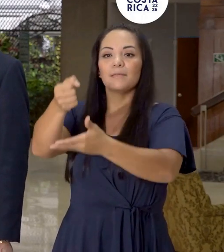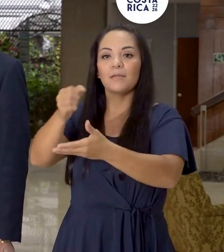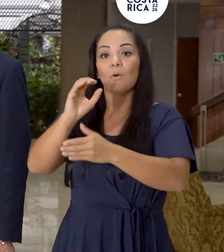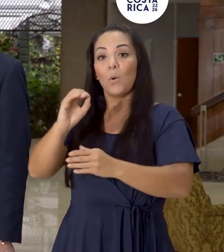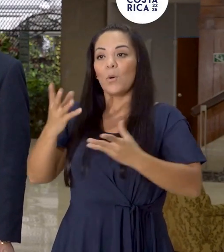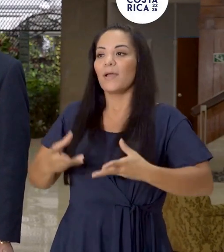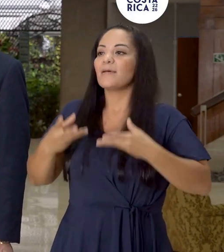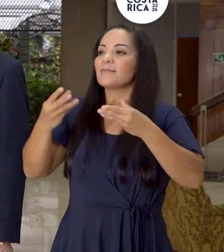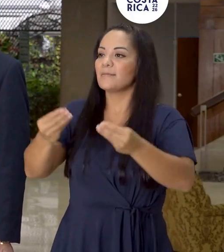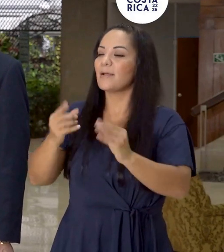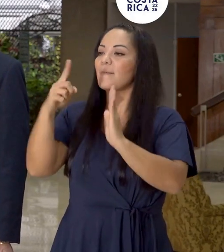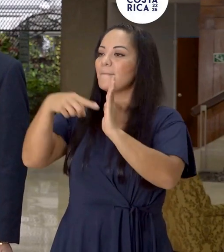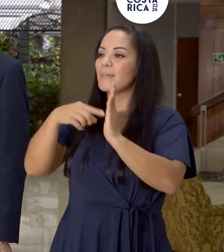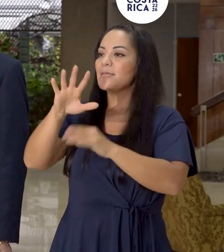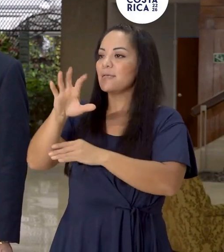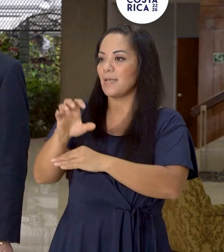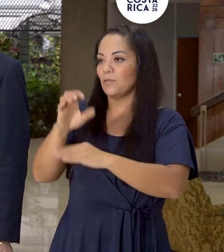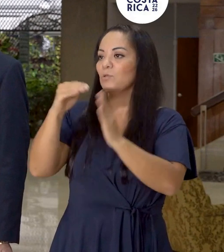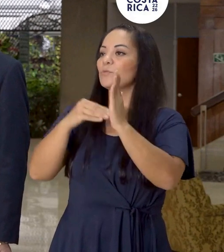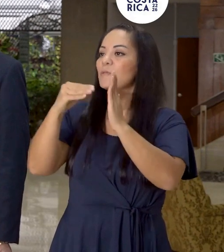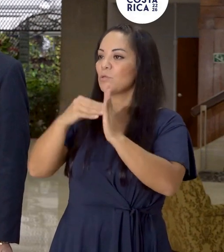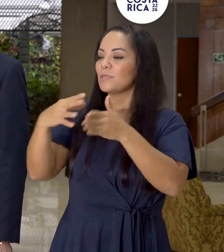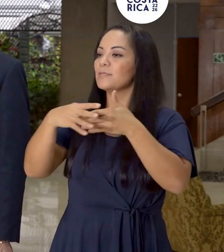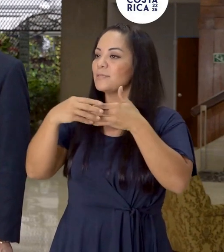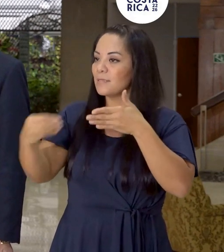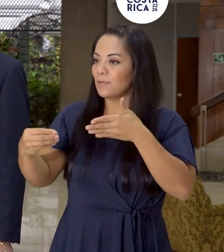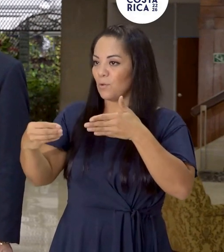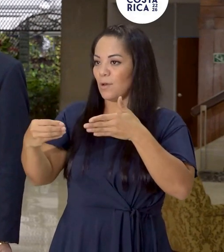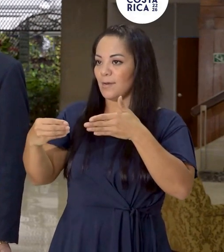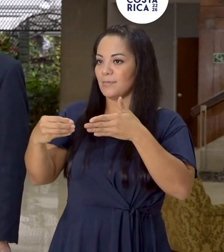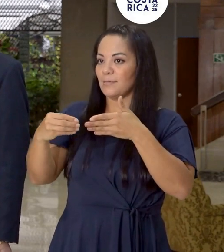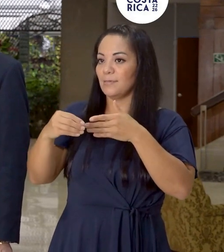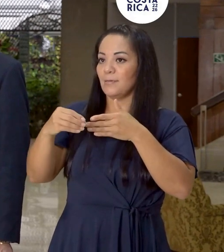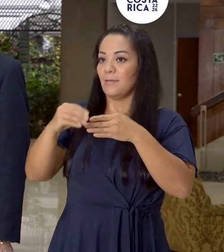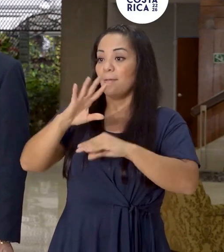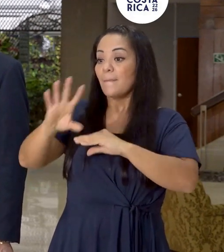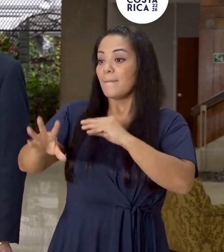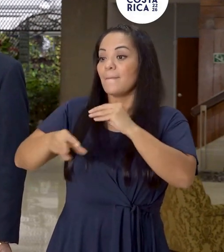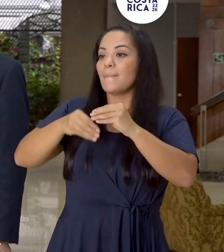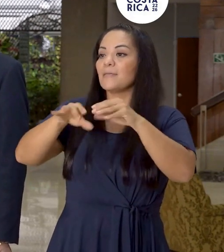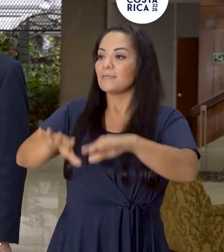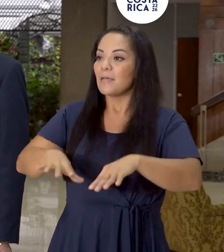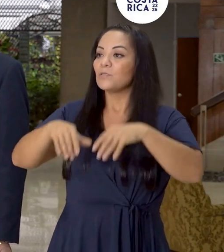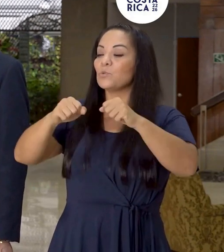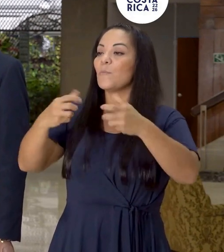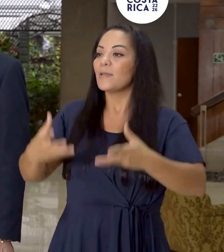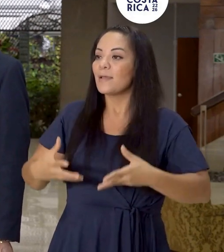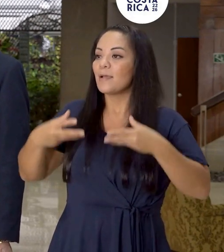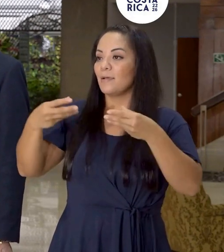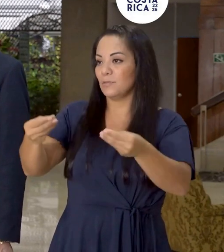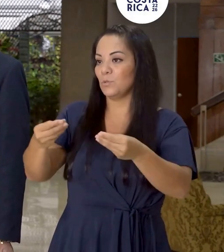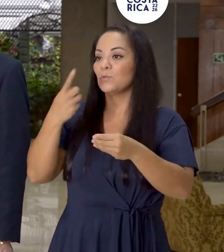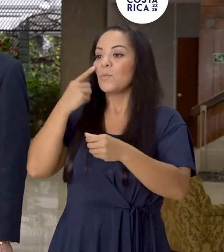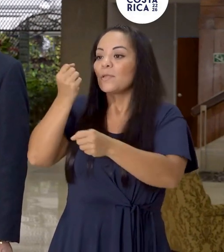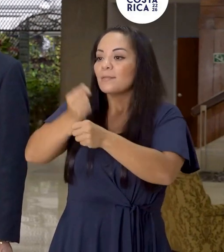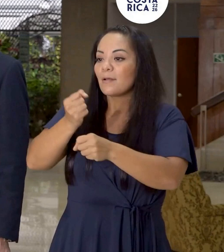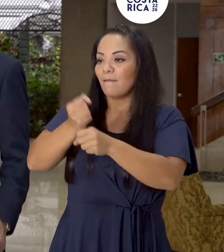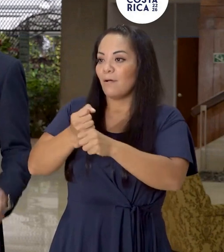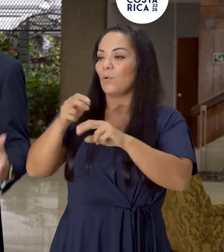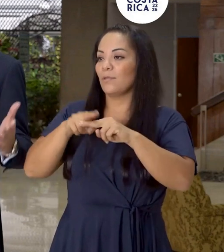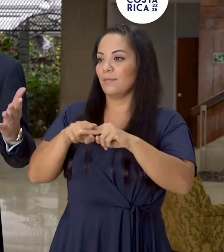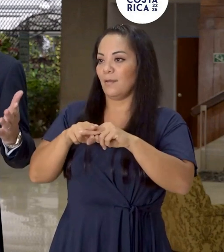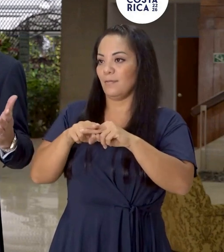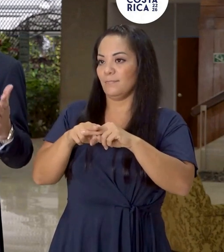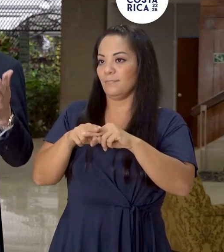vea 1.500 millones de dólares y además asumir gastos por la operación de ese tren